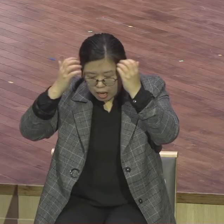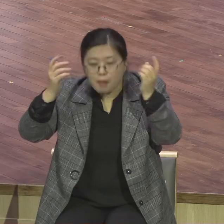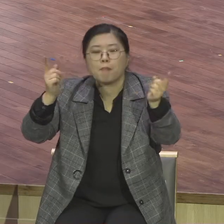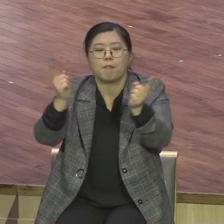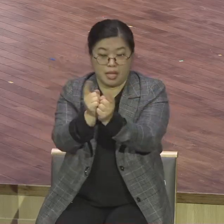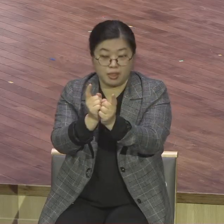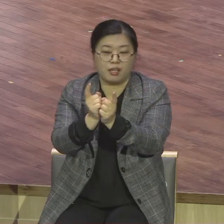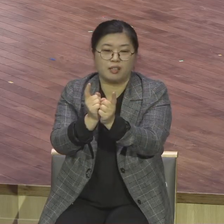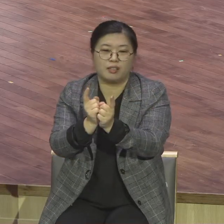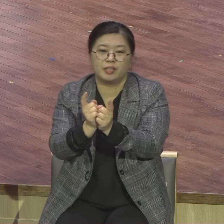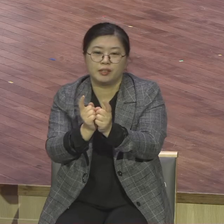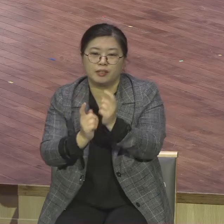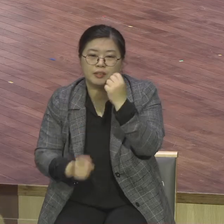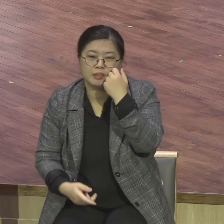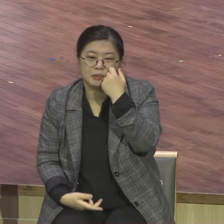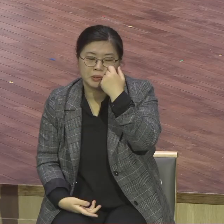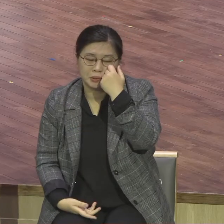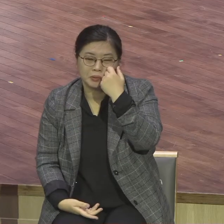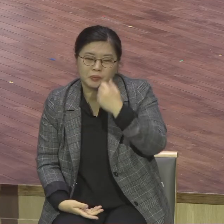닥쳐왔다라고 했습니다.